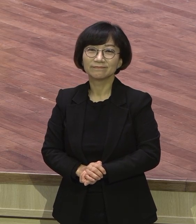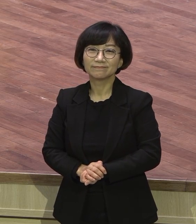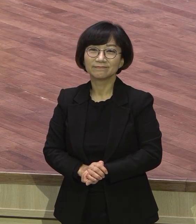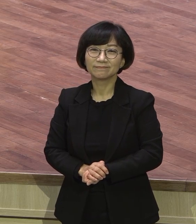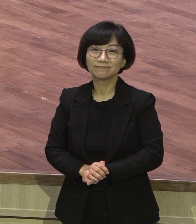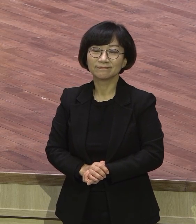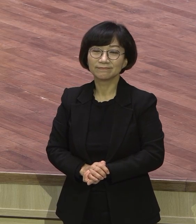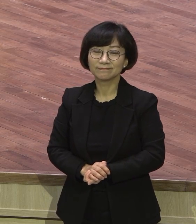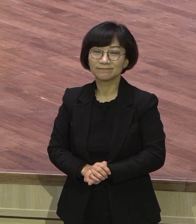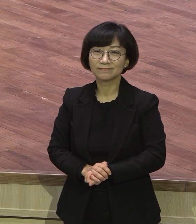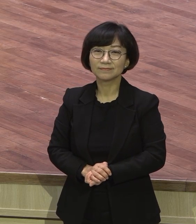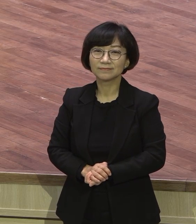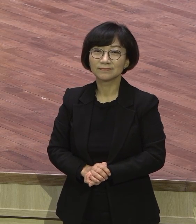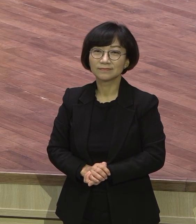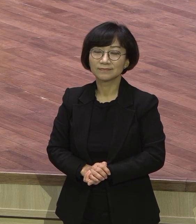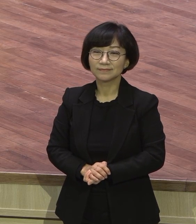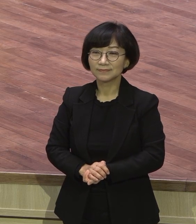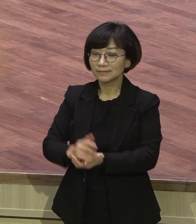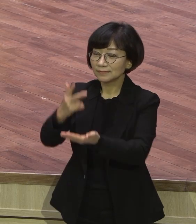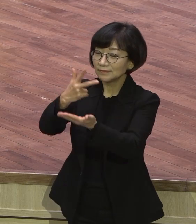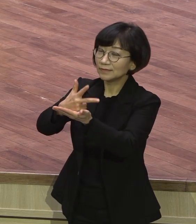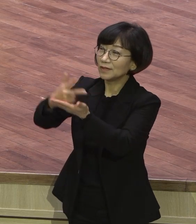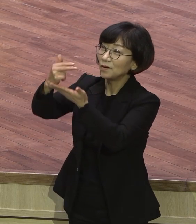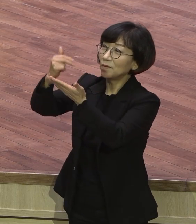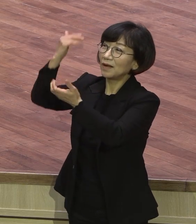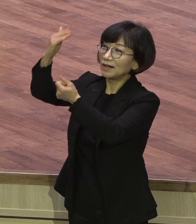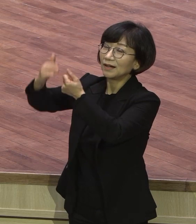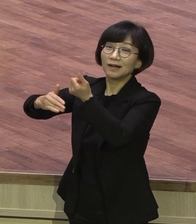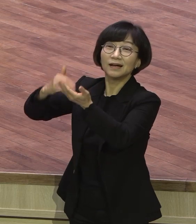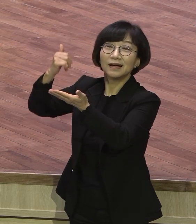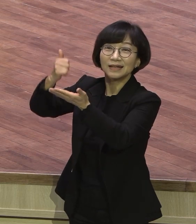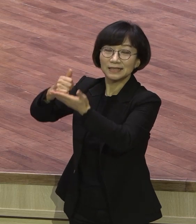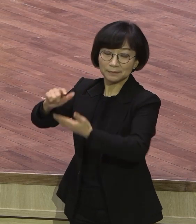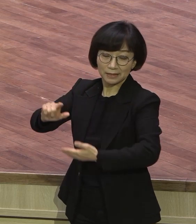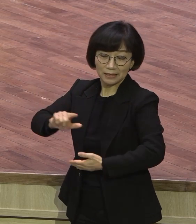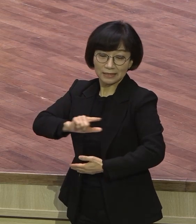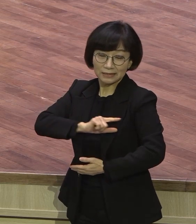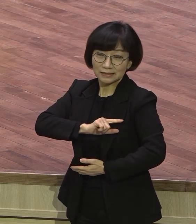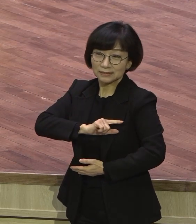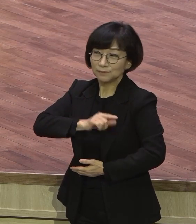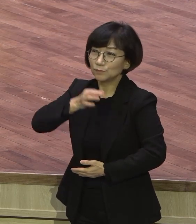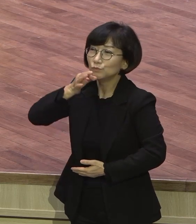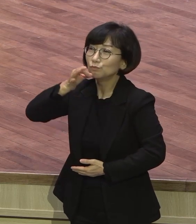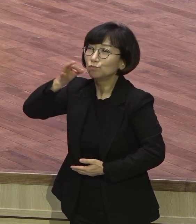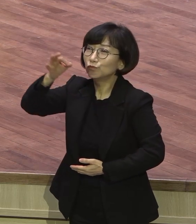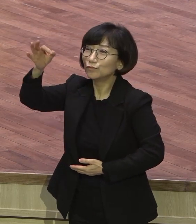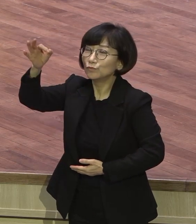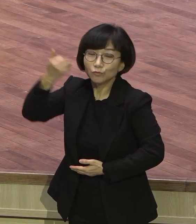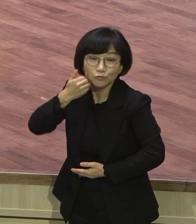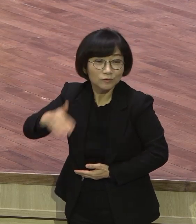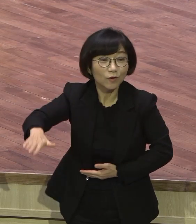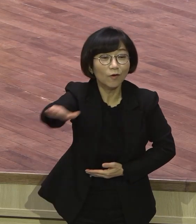그 여호와 하나님의 이름을 부르는 자의 삶에 합당한 삶을 살아라.